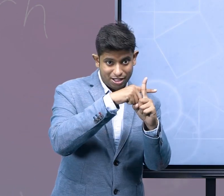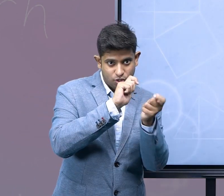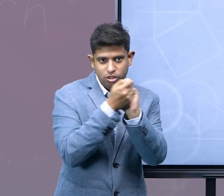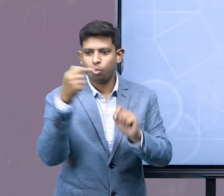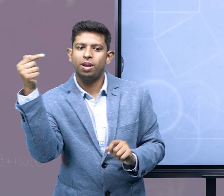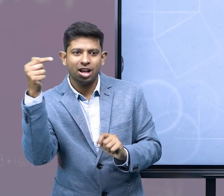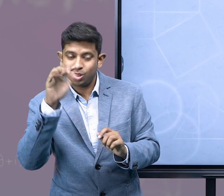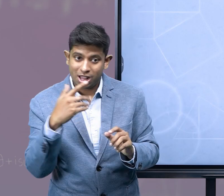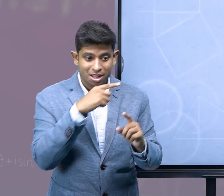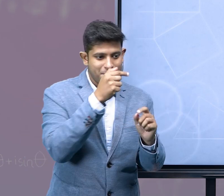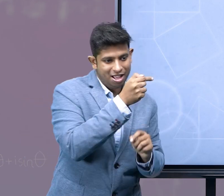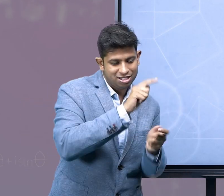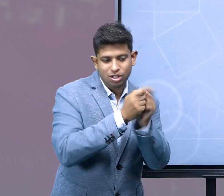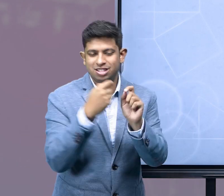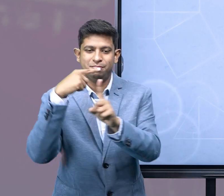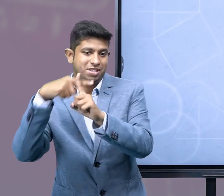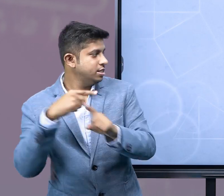योज्य प्रतिलोम,